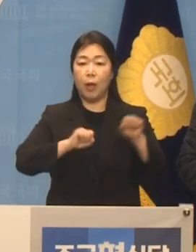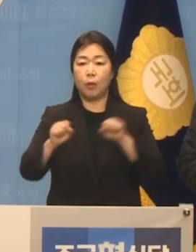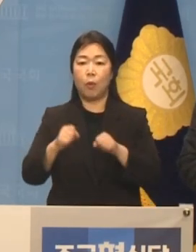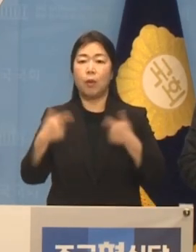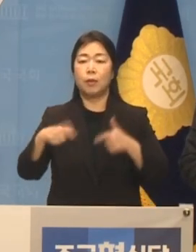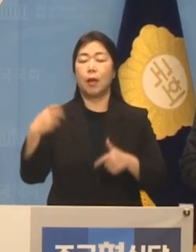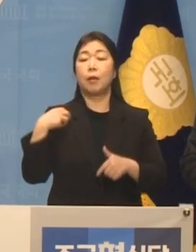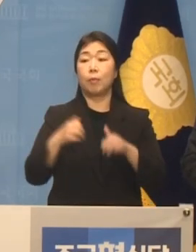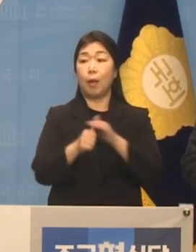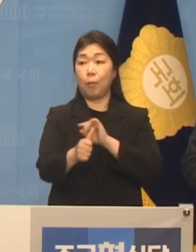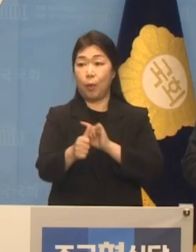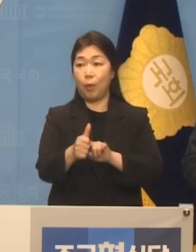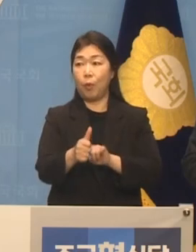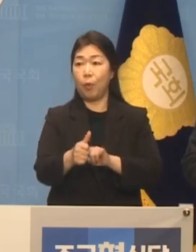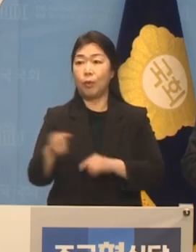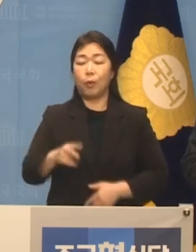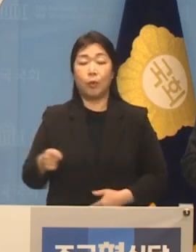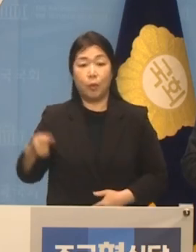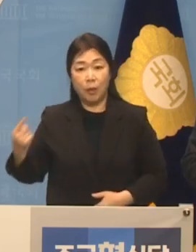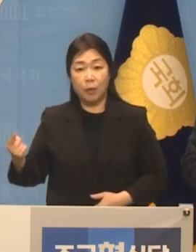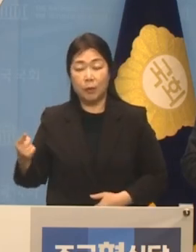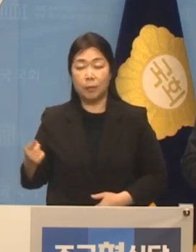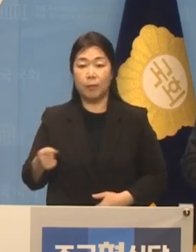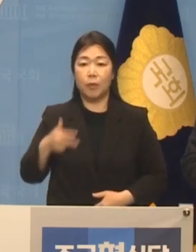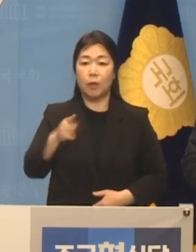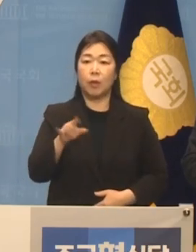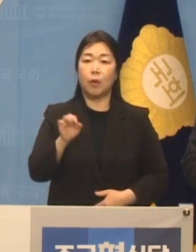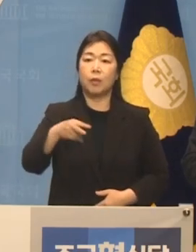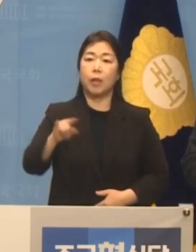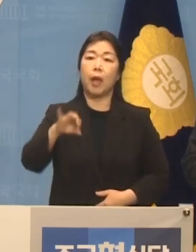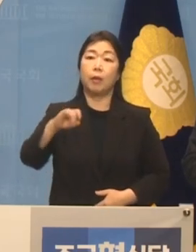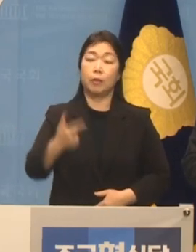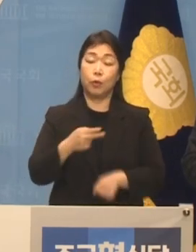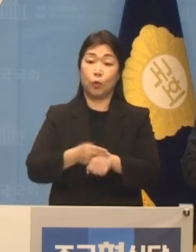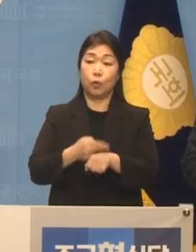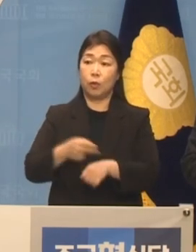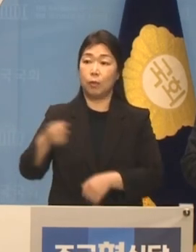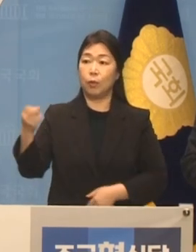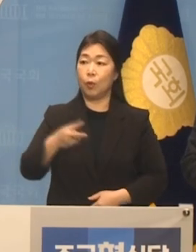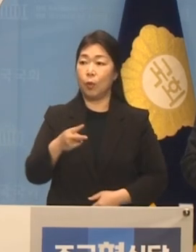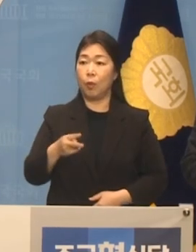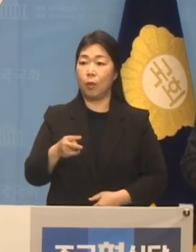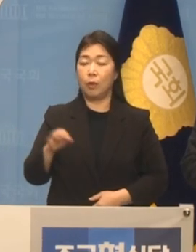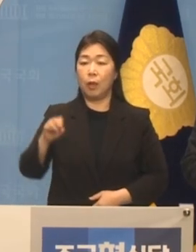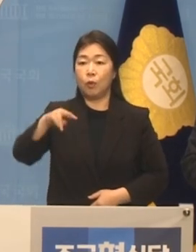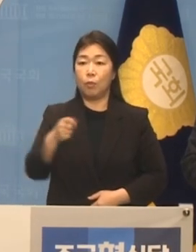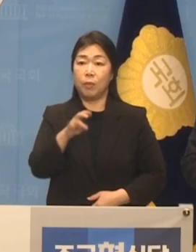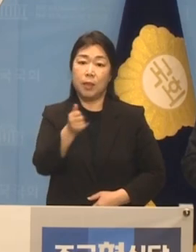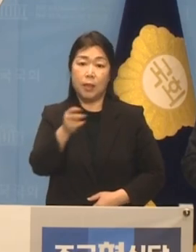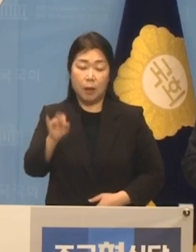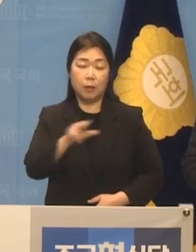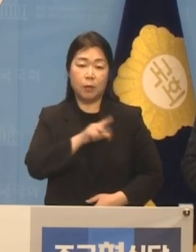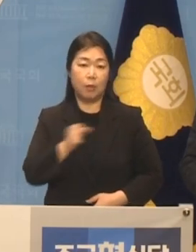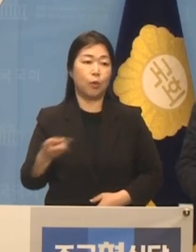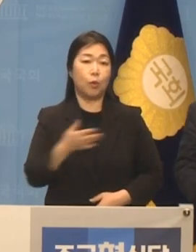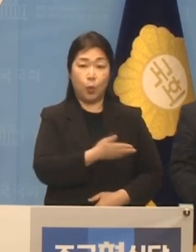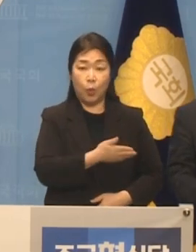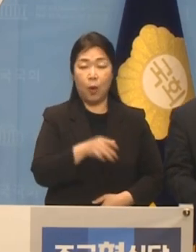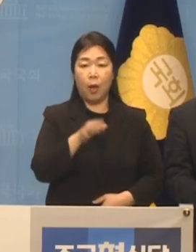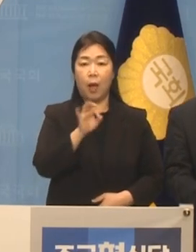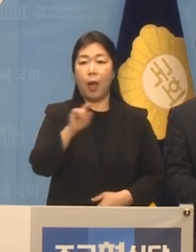촛불행동의 상임대표님, 또 옆에는 우리 정세은 교수님, 또 옆에는 윤미향 의원님, 또